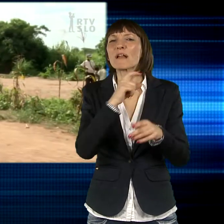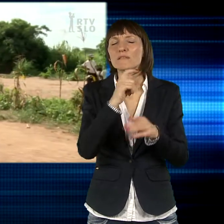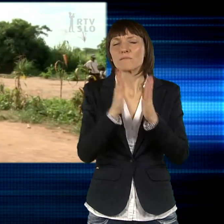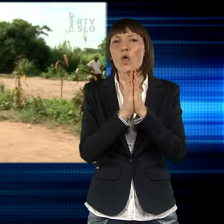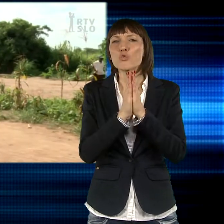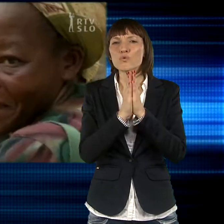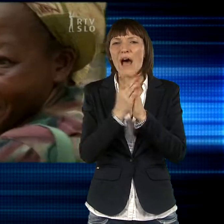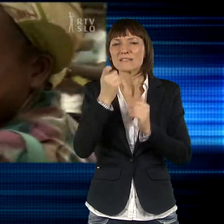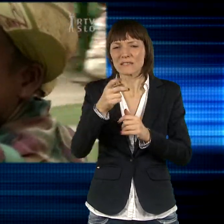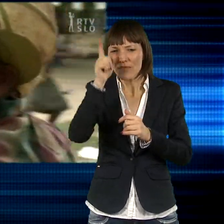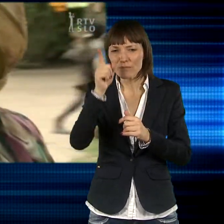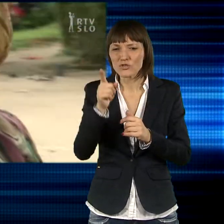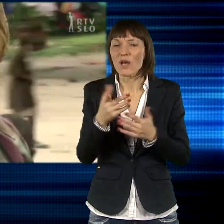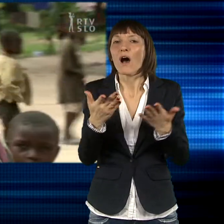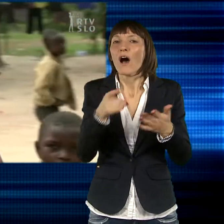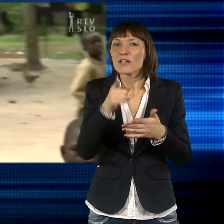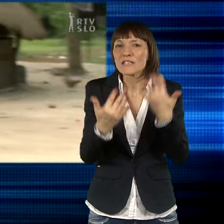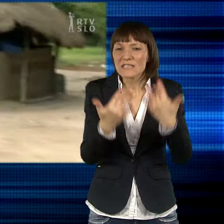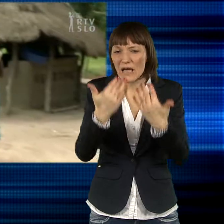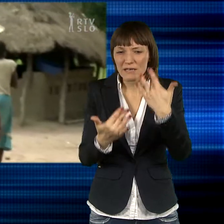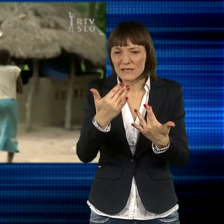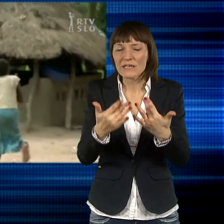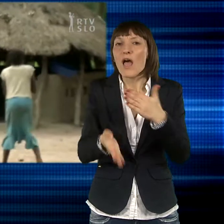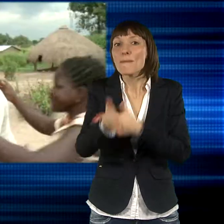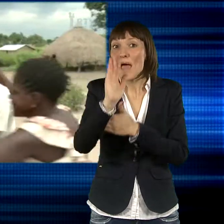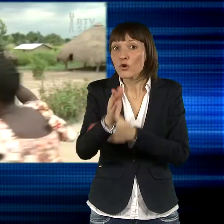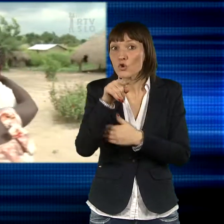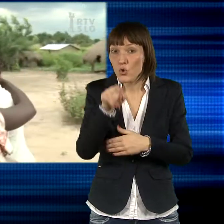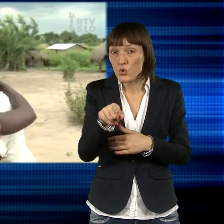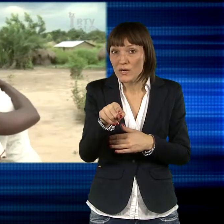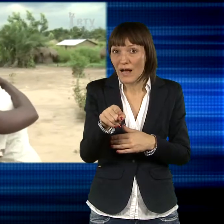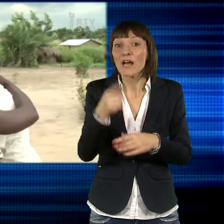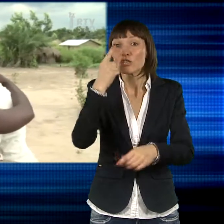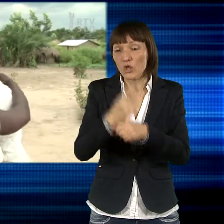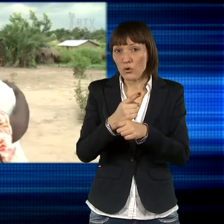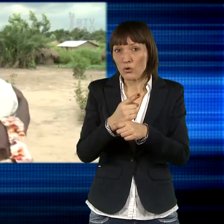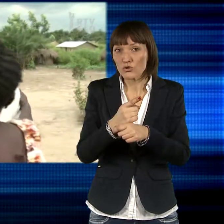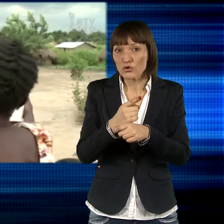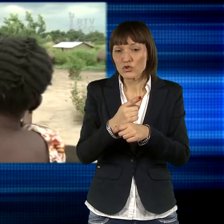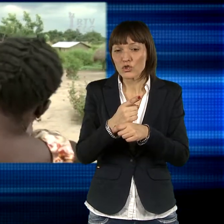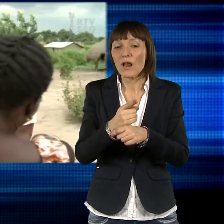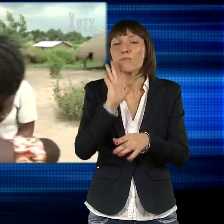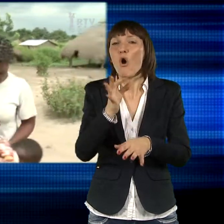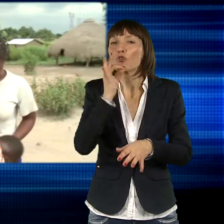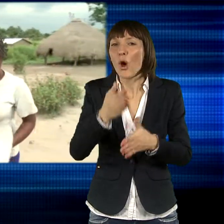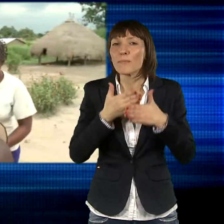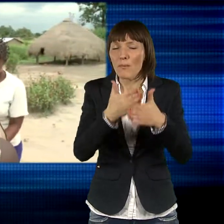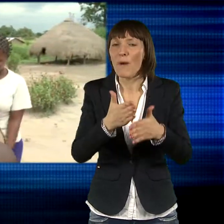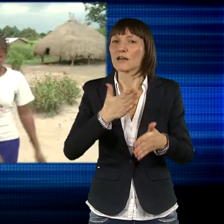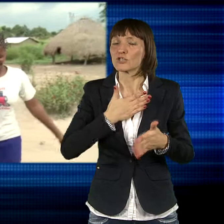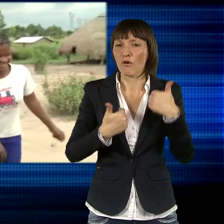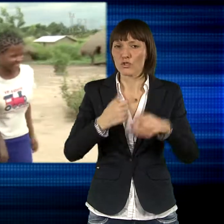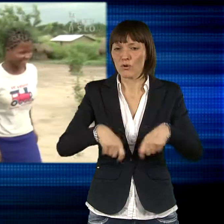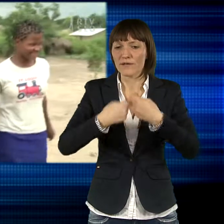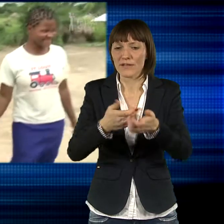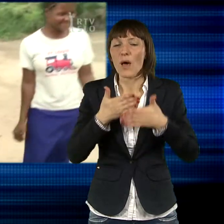prej omenjene dežele Nemčije. Tudi Angelique je bila v svoji domovini begunka, a se je odločila, da se bo zlu uprla z dobroto ter